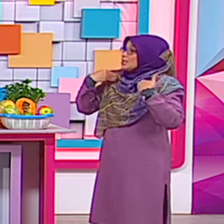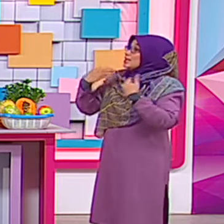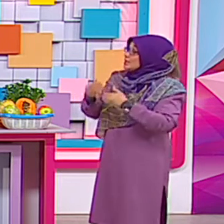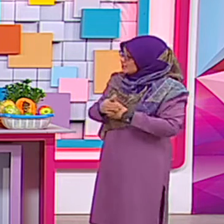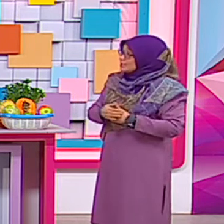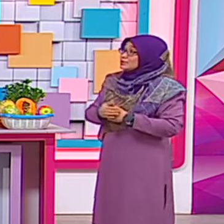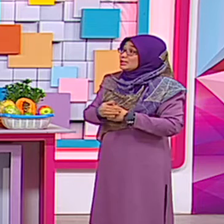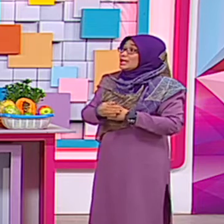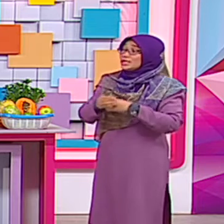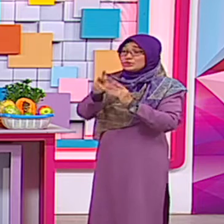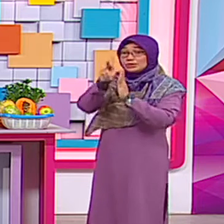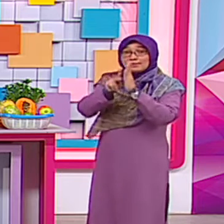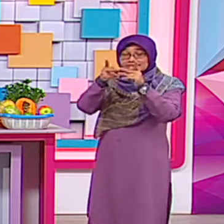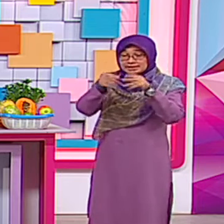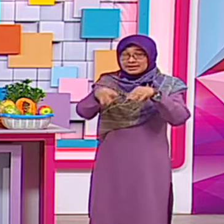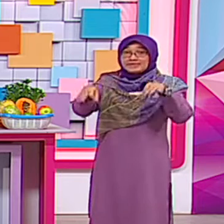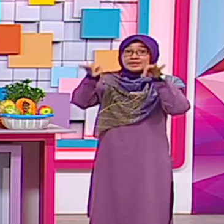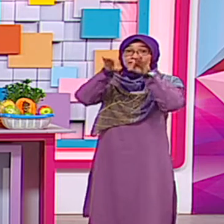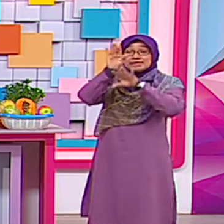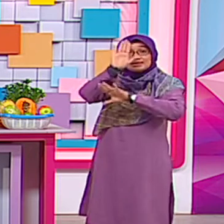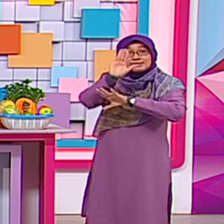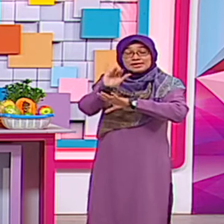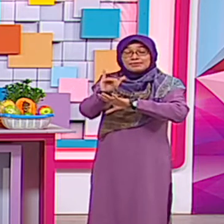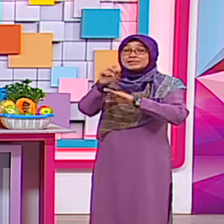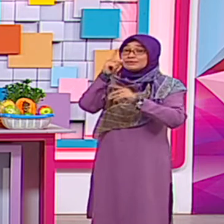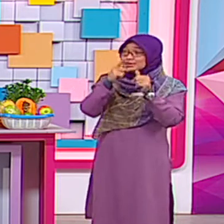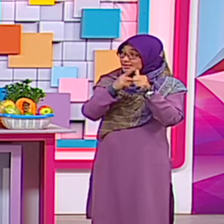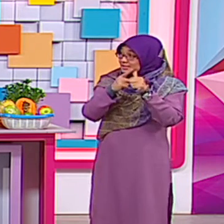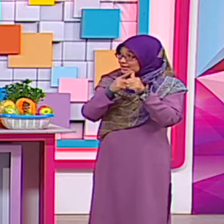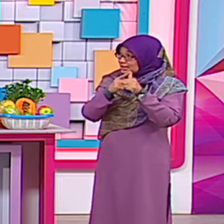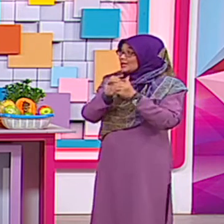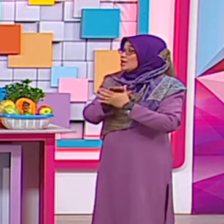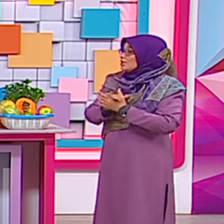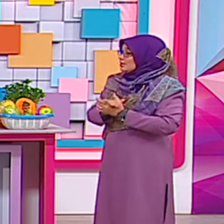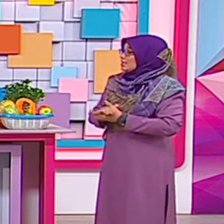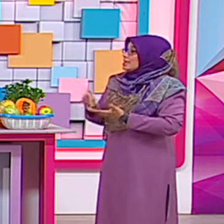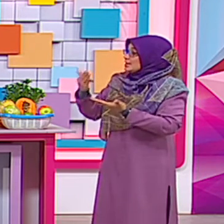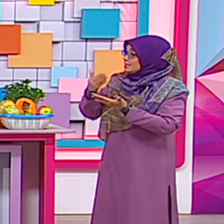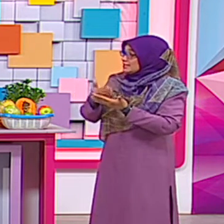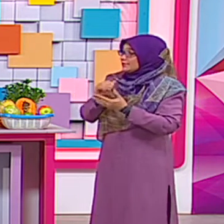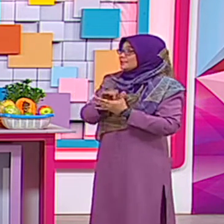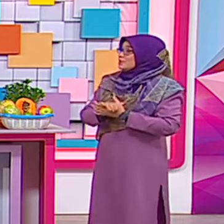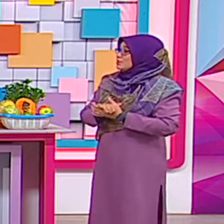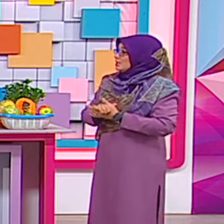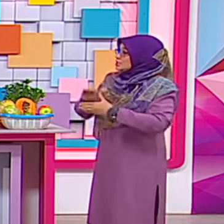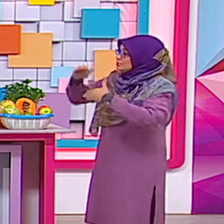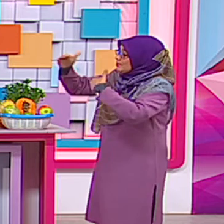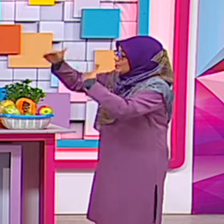ah itu indah itu kepentingan-kepentingan yang pertama nah Olay lagi Oke percuma